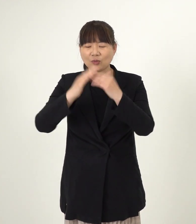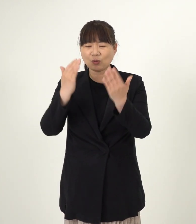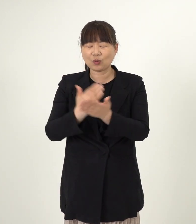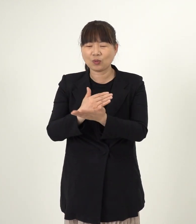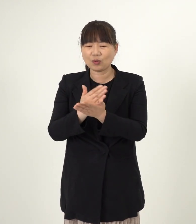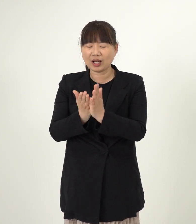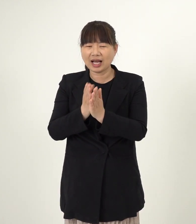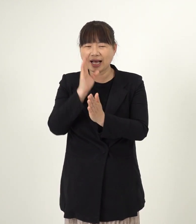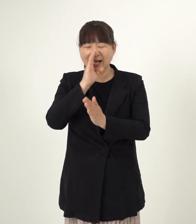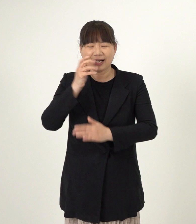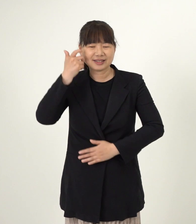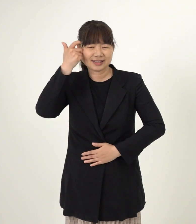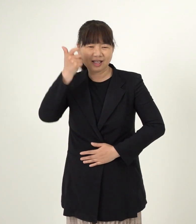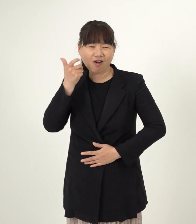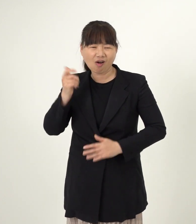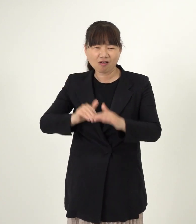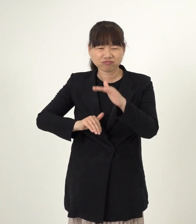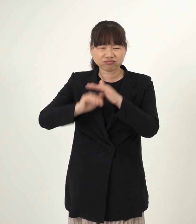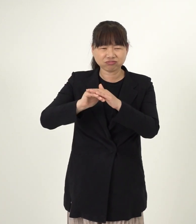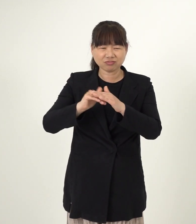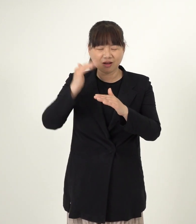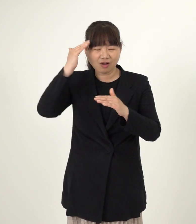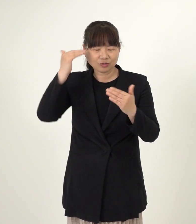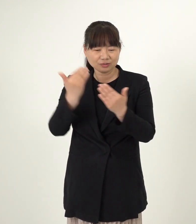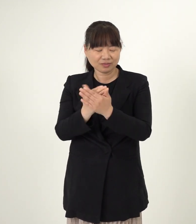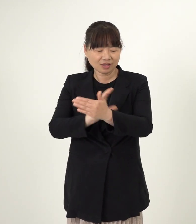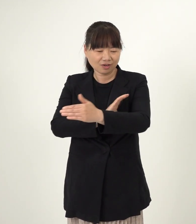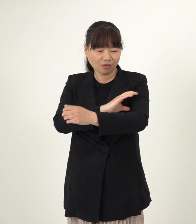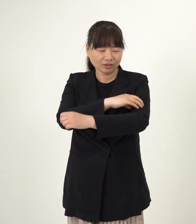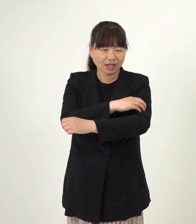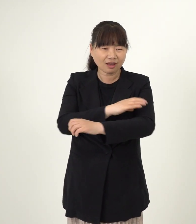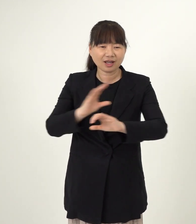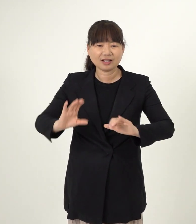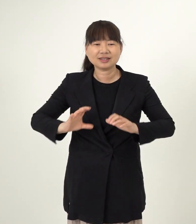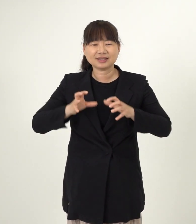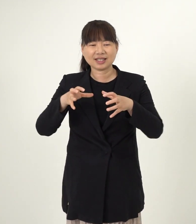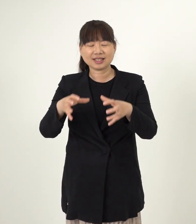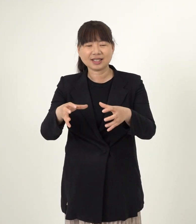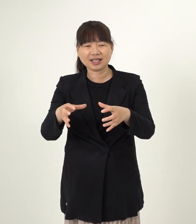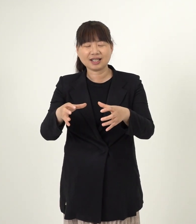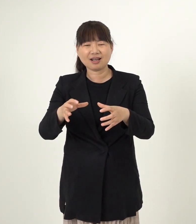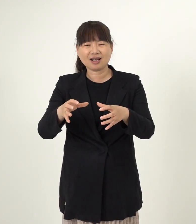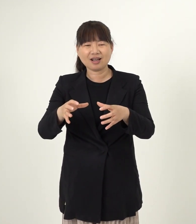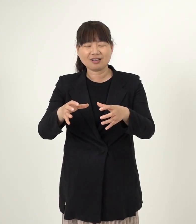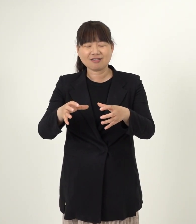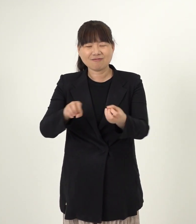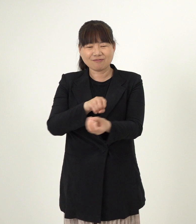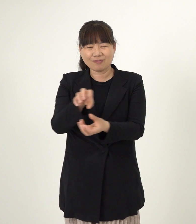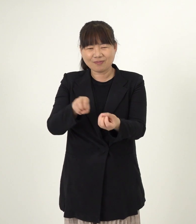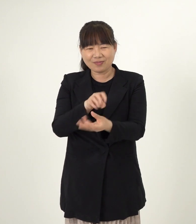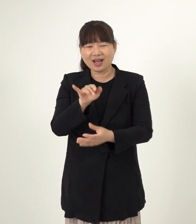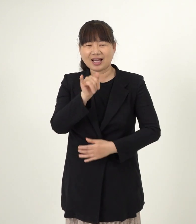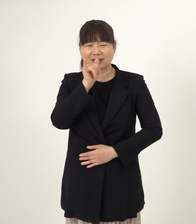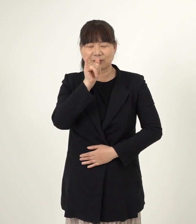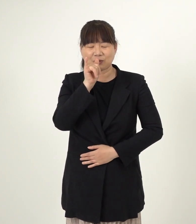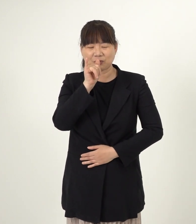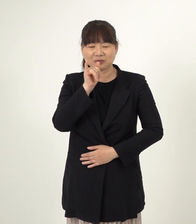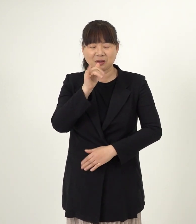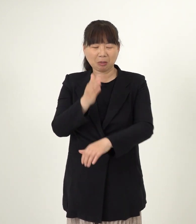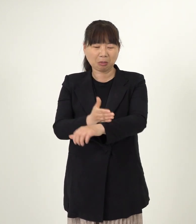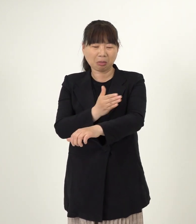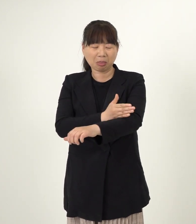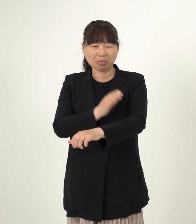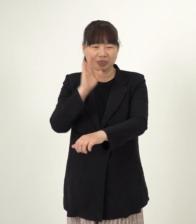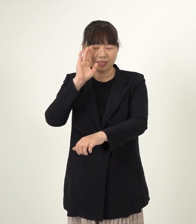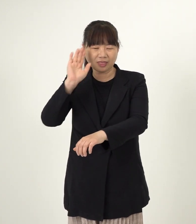온갖 악령들로 가득하다. 어둠의 권세로 세상은 이렇게 비틀려져 있고 왜곡되어